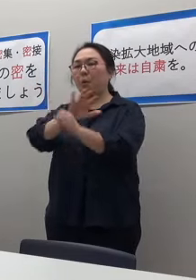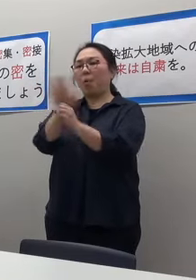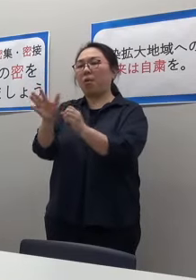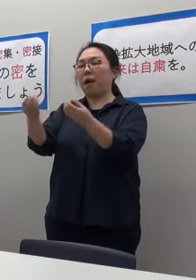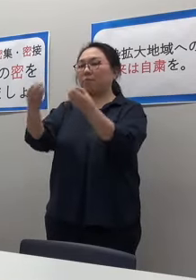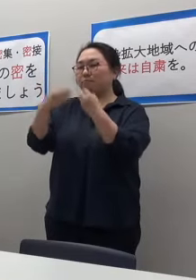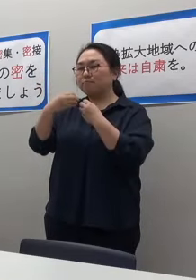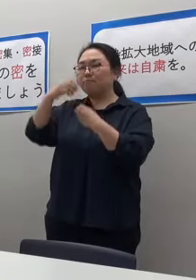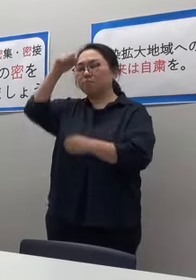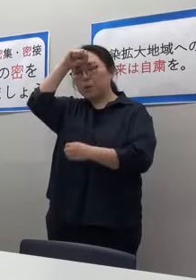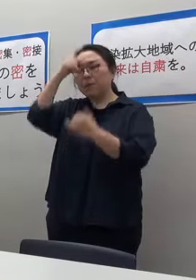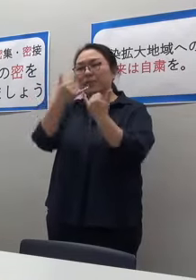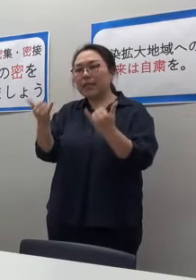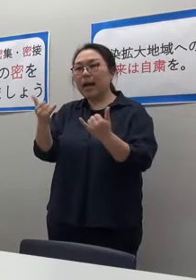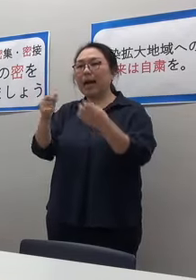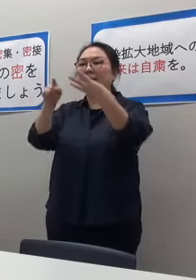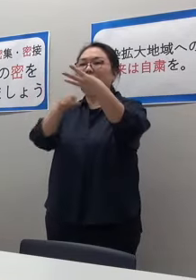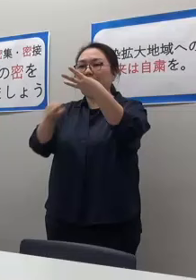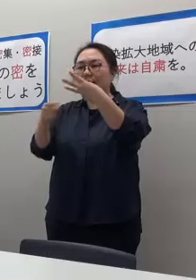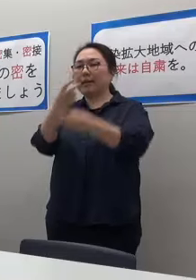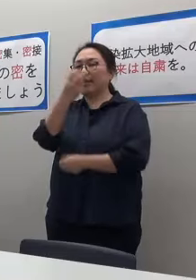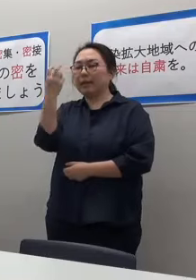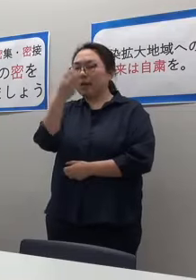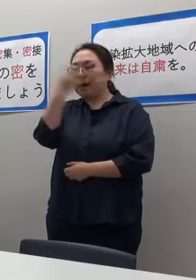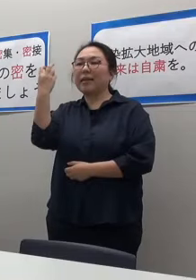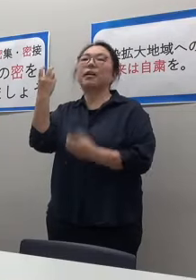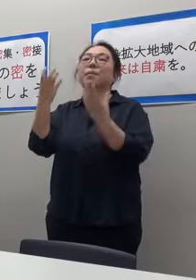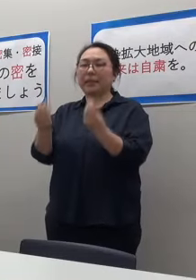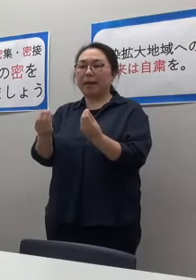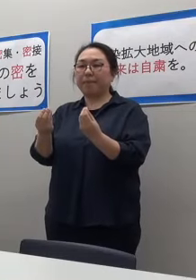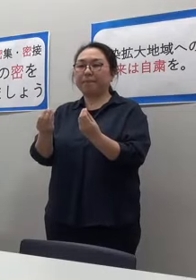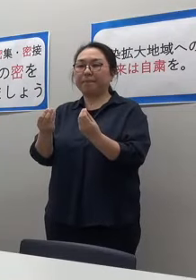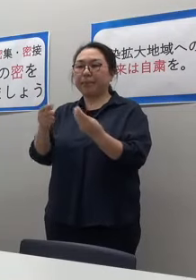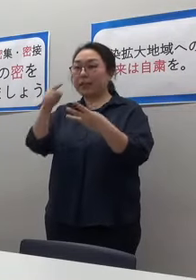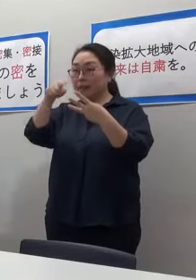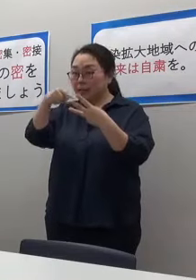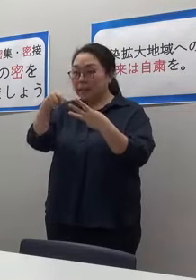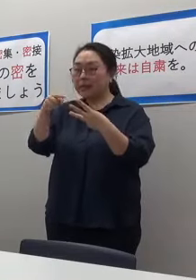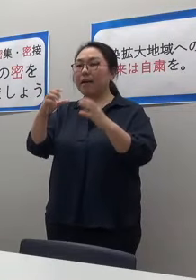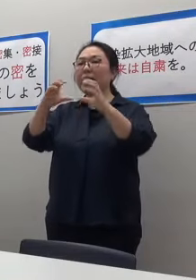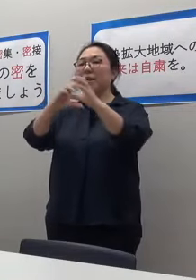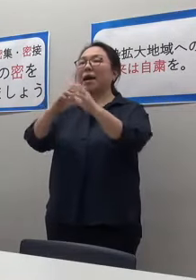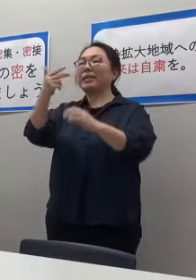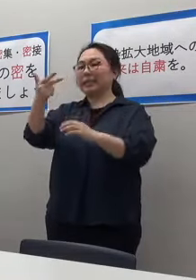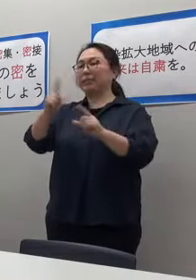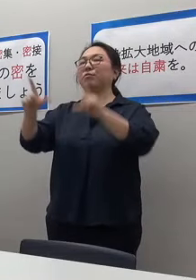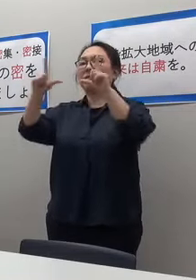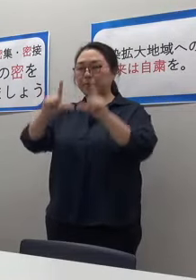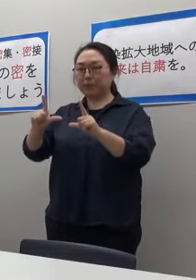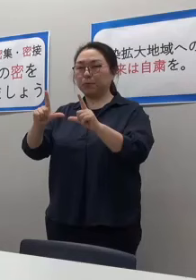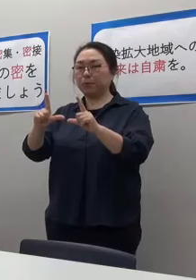の患者3名が確認されました。これらの患者は市内在住の方で、いずれ